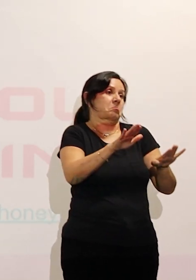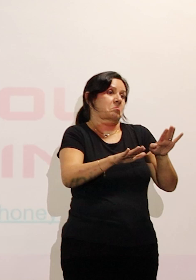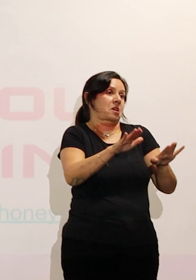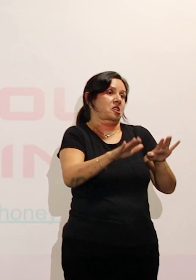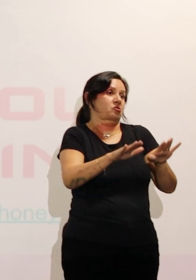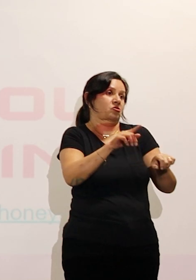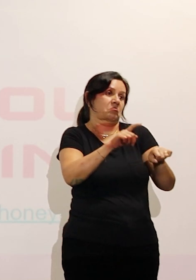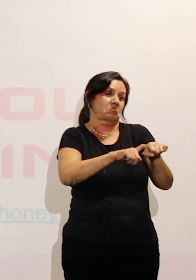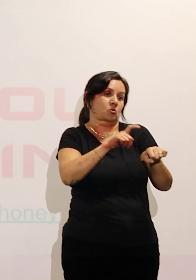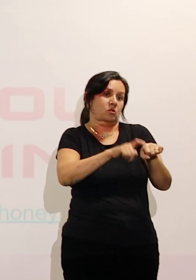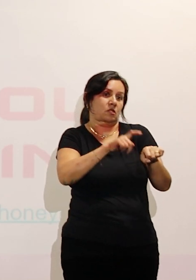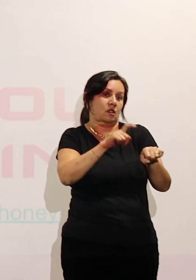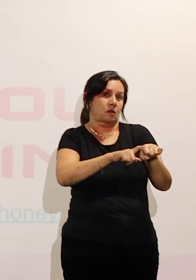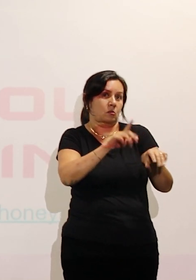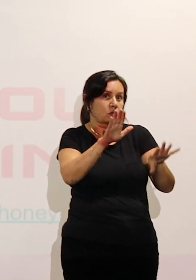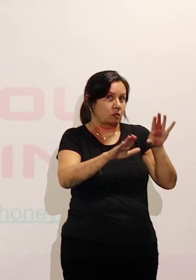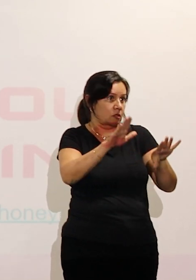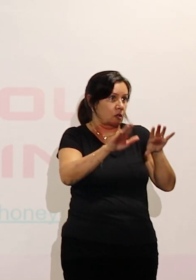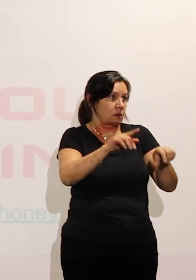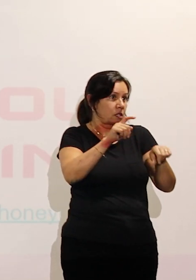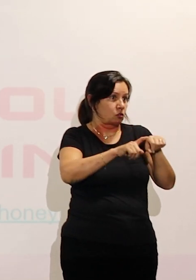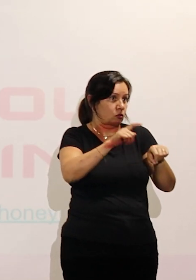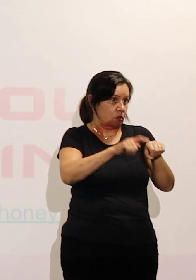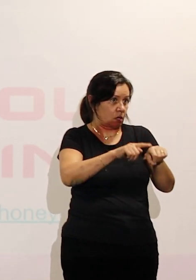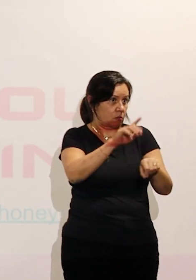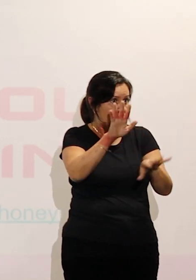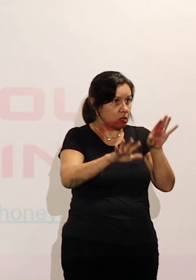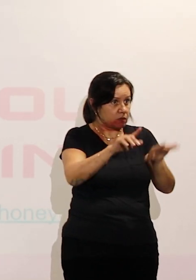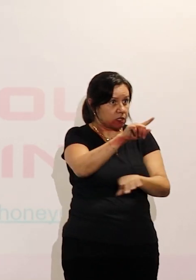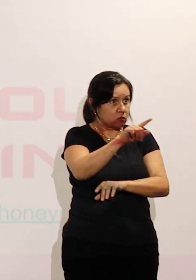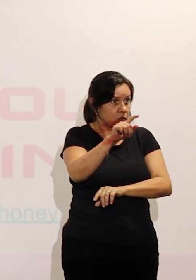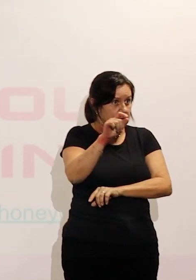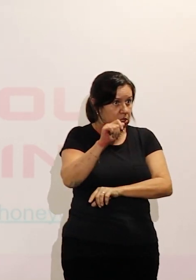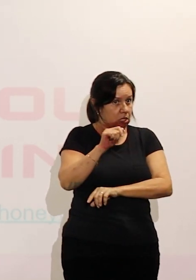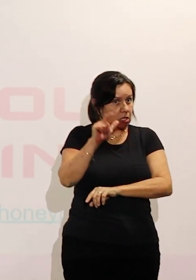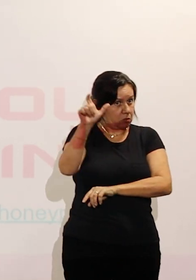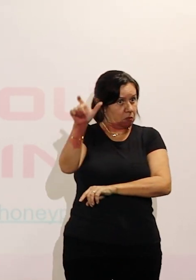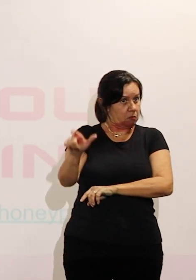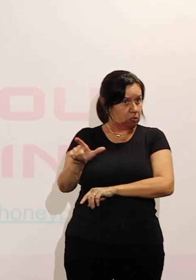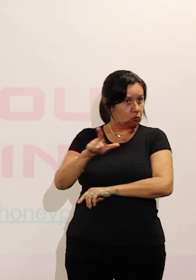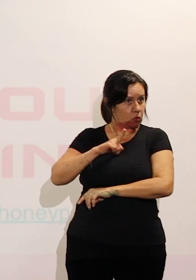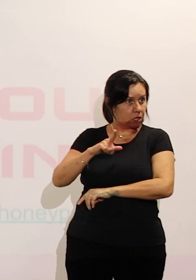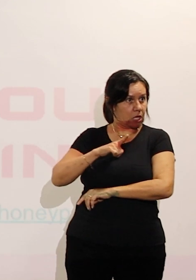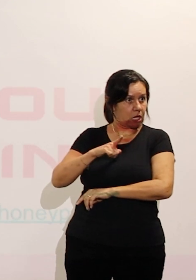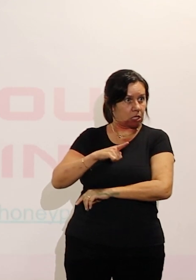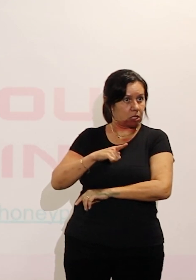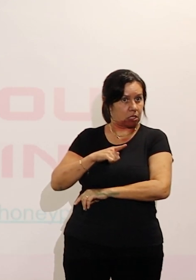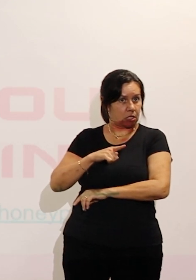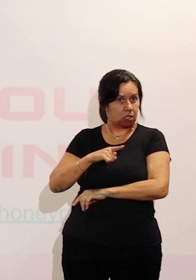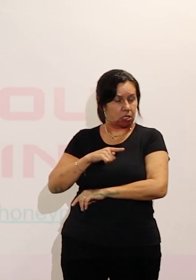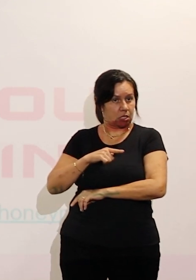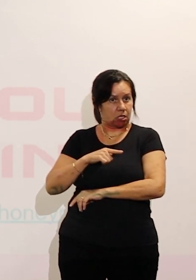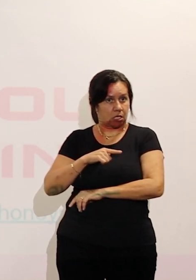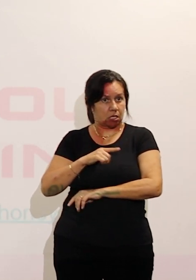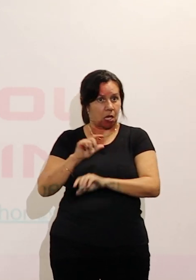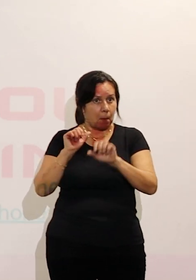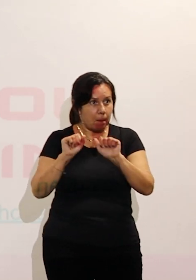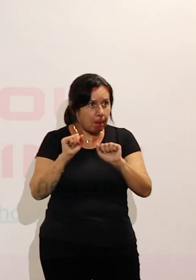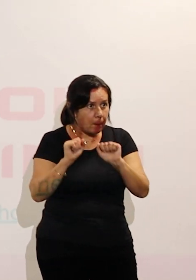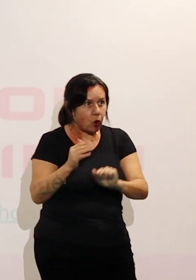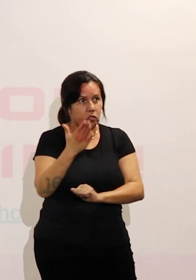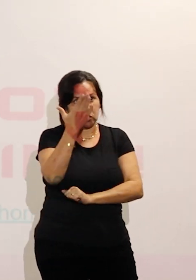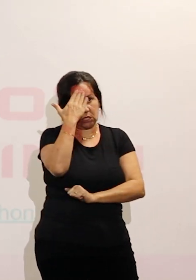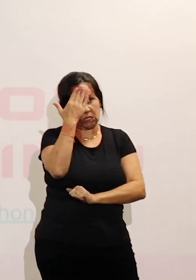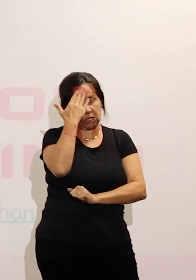equipe tem. E depende muitas vezes de você ter, às vezes, uma pessoa que esteja disponível e que